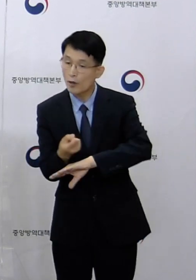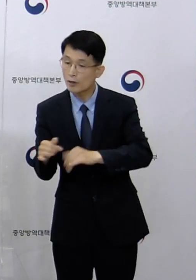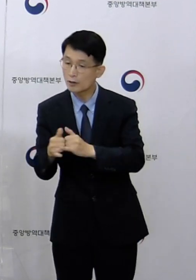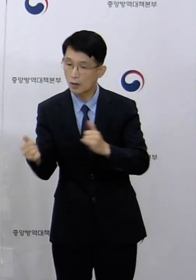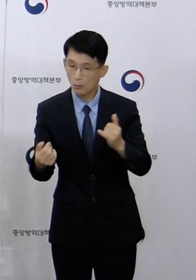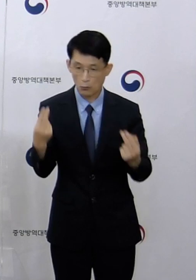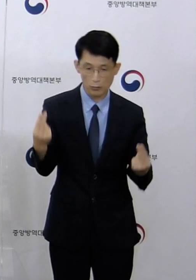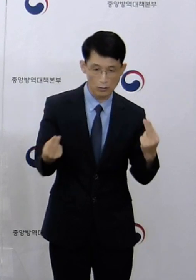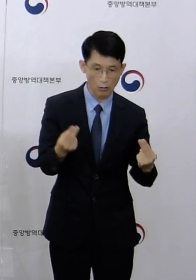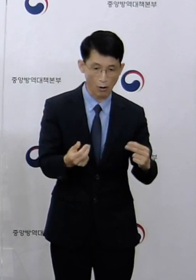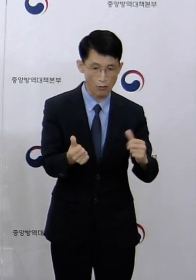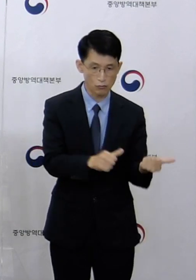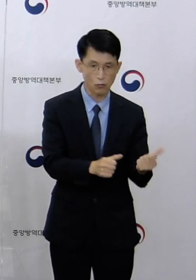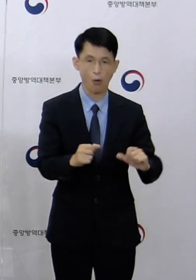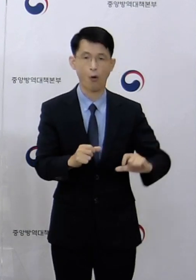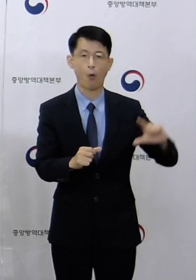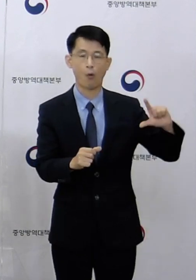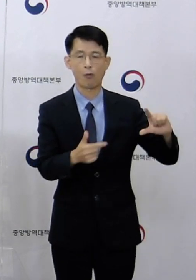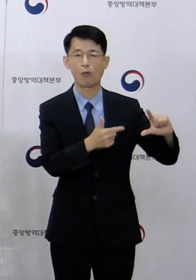것으로 나타났습니다.